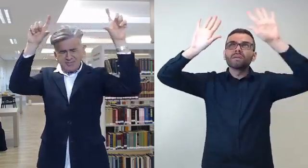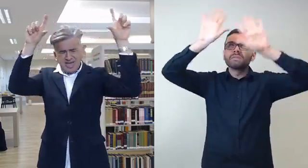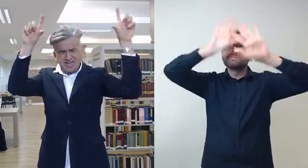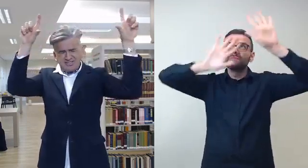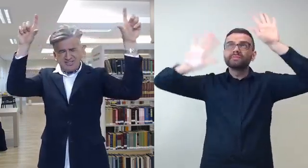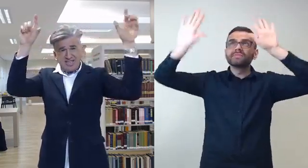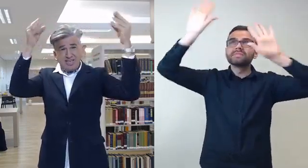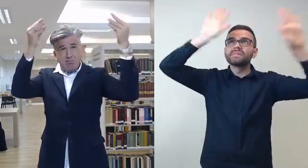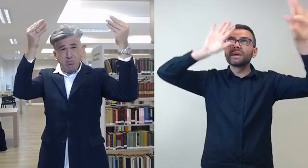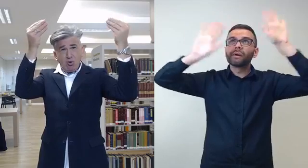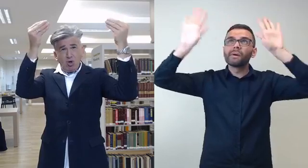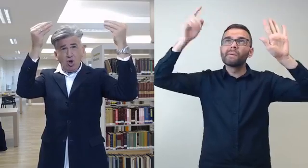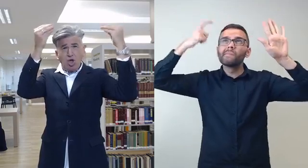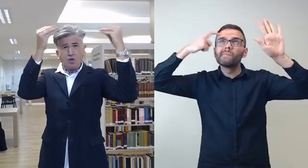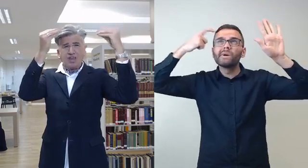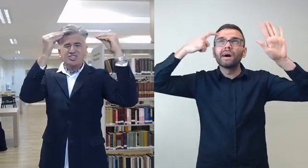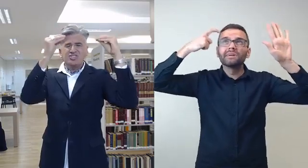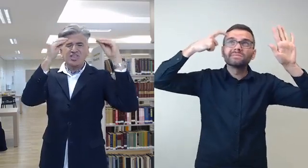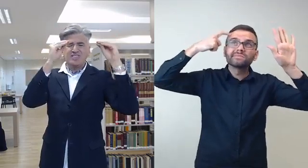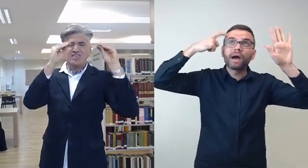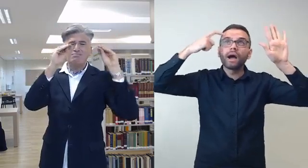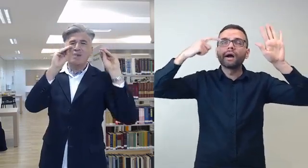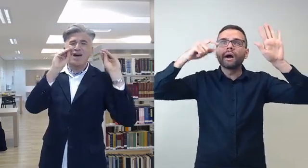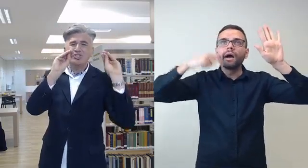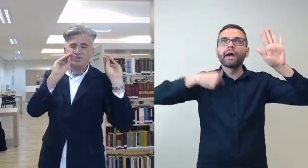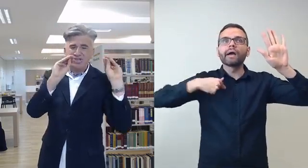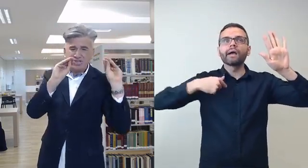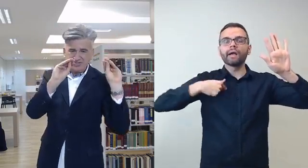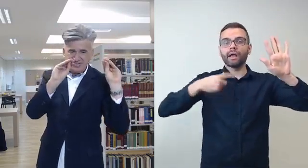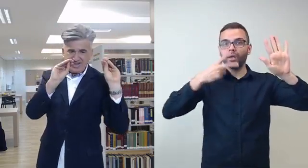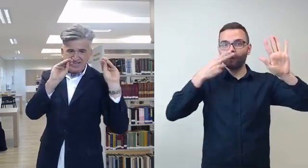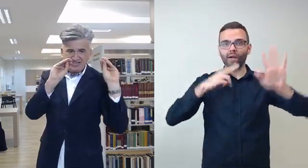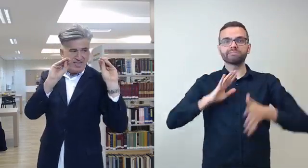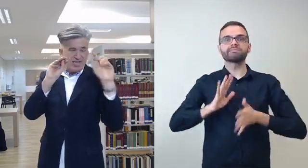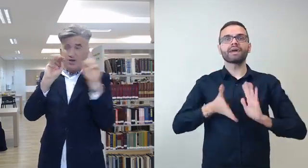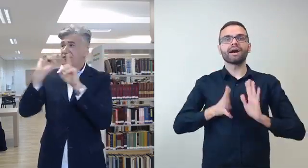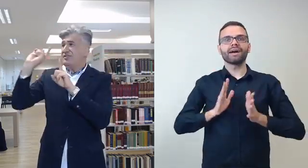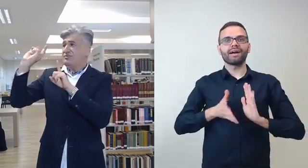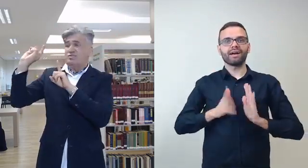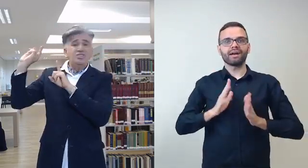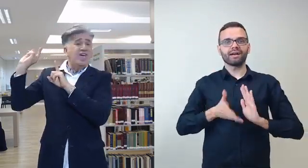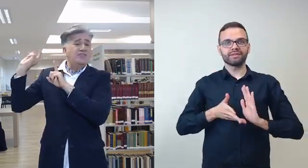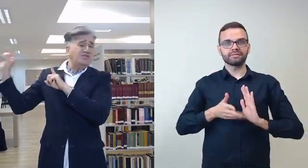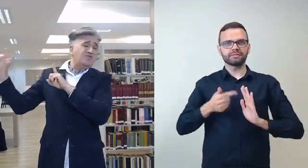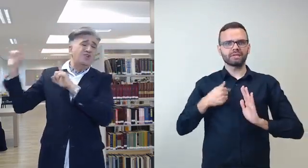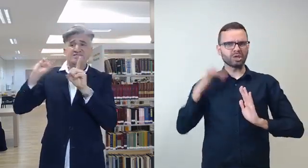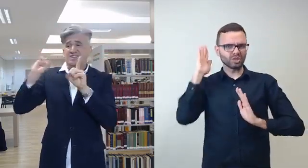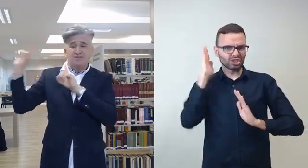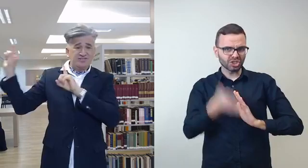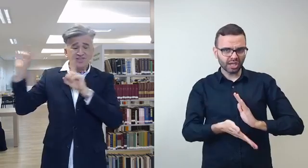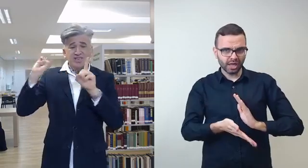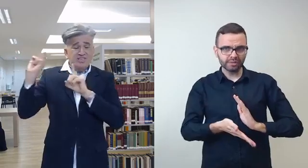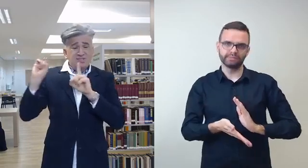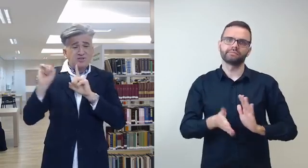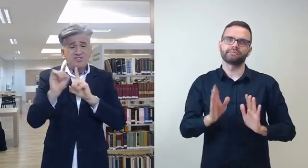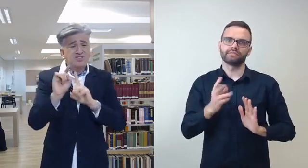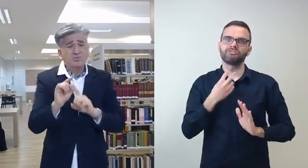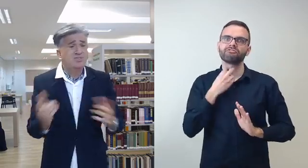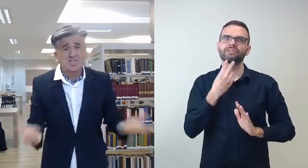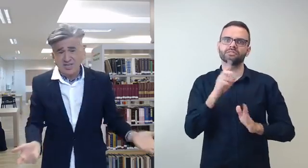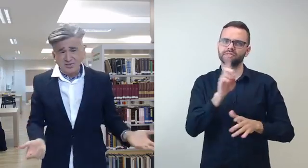em imagens, e coloco a legenda embaixo em língua de sinais. Eu não faço direto de voz libras.